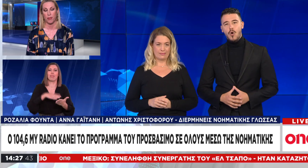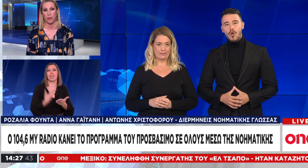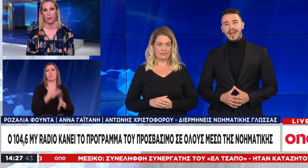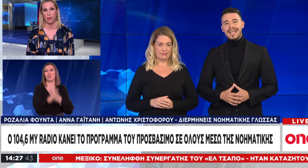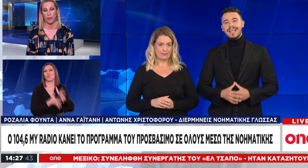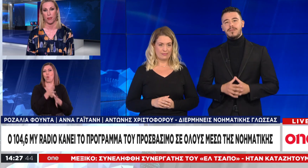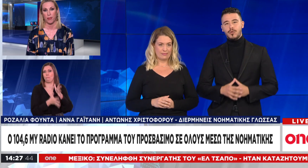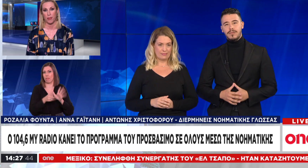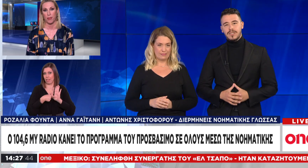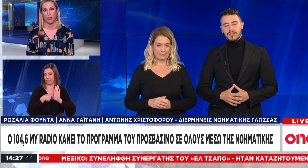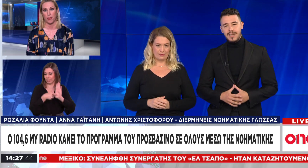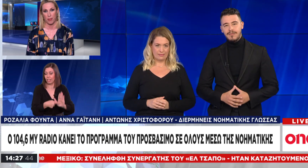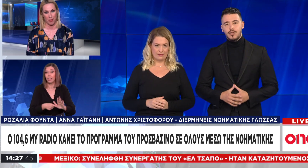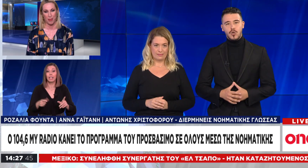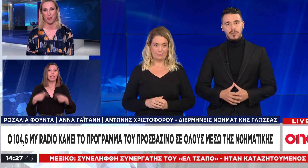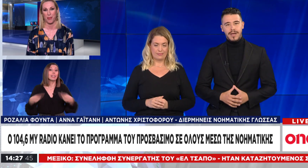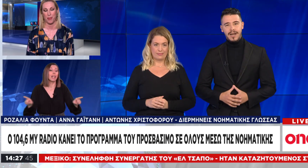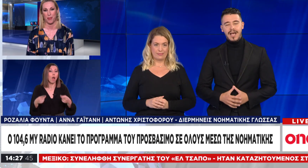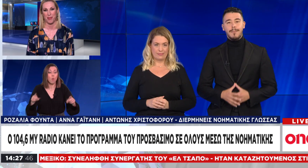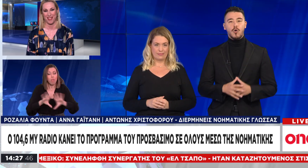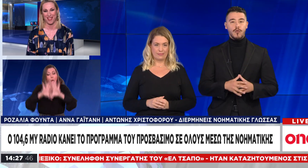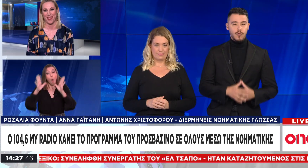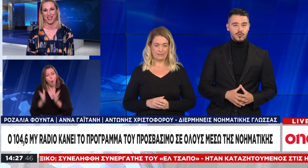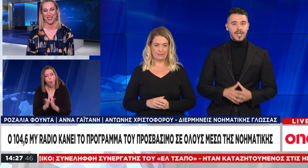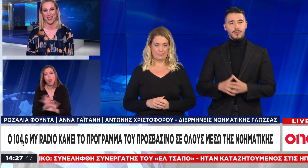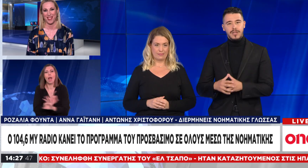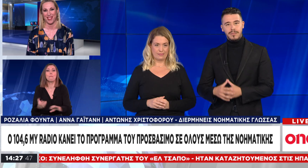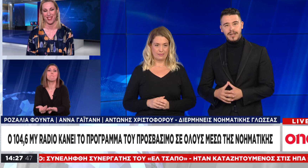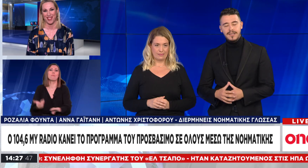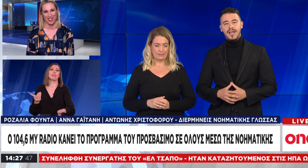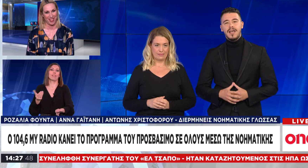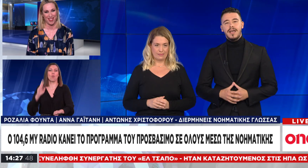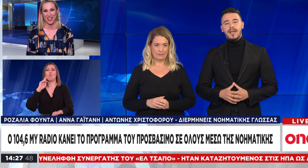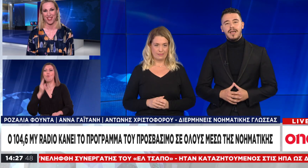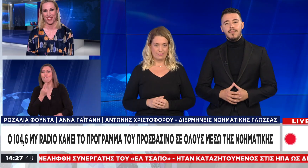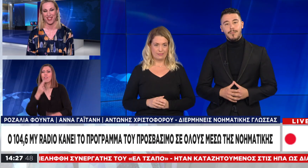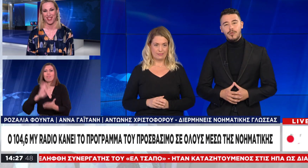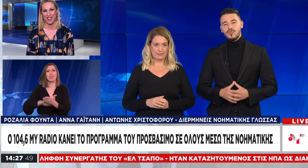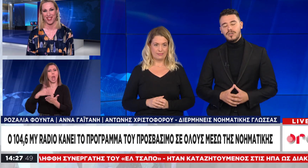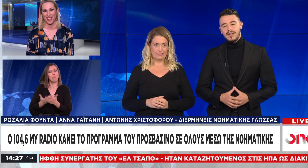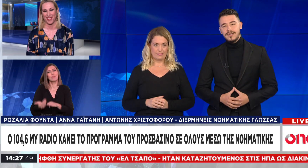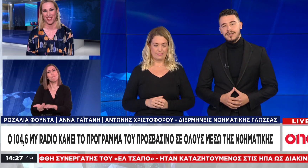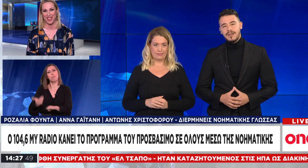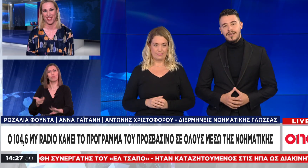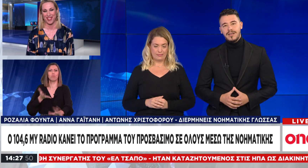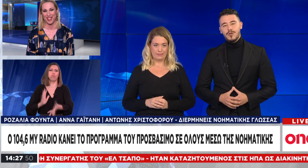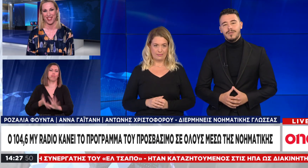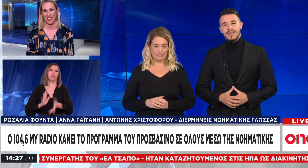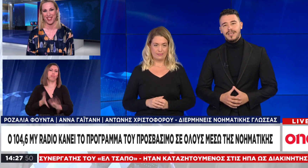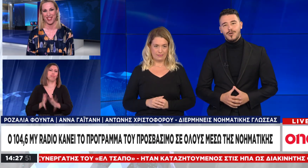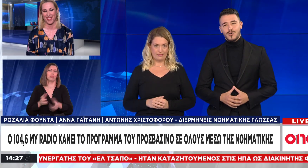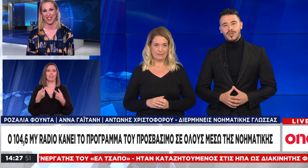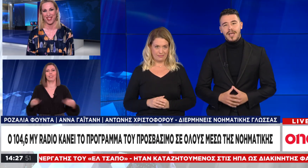είναι όλα ήδη ετοιμασια βιντεοσκοπημένα από κωφούς και από διερμηνείς ε με απόδοση στην